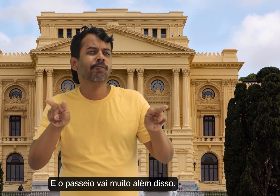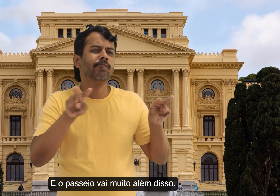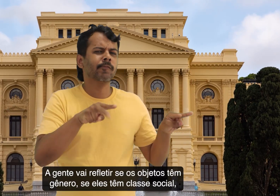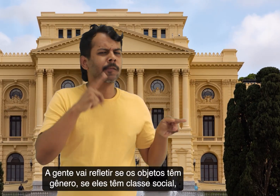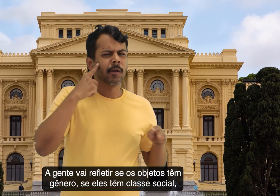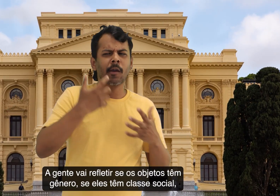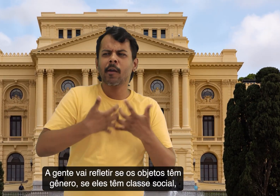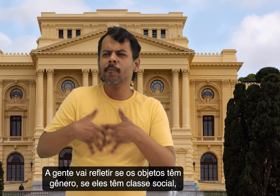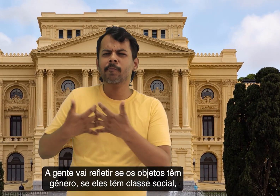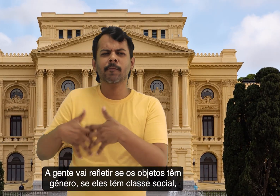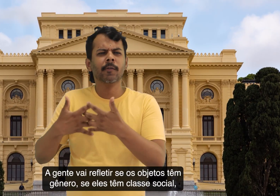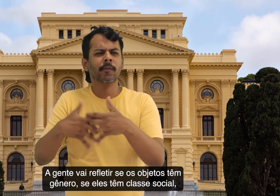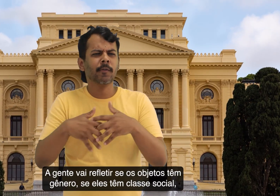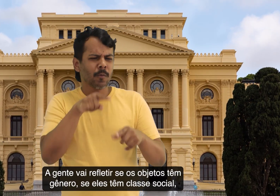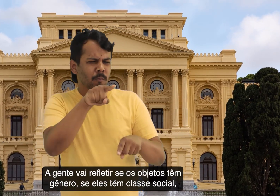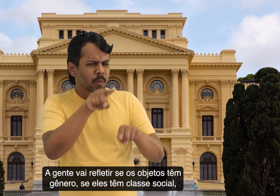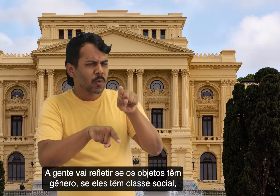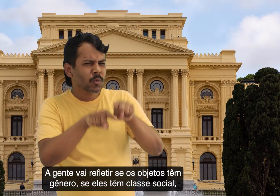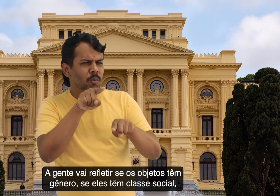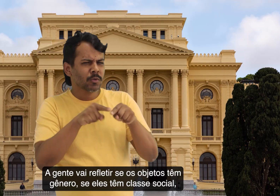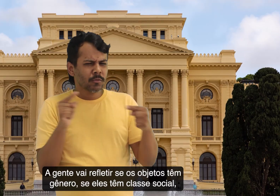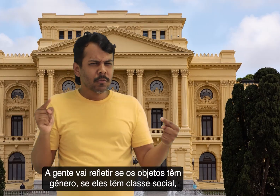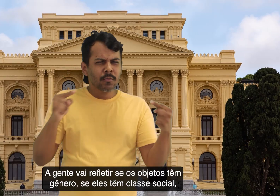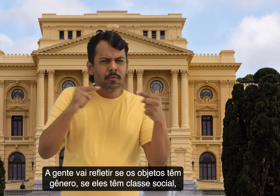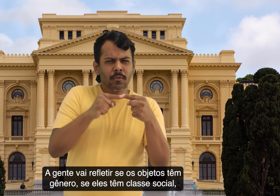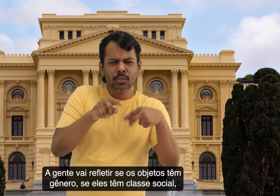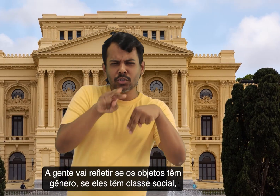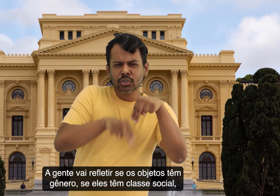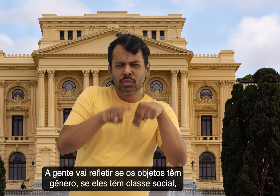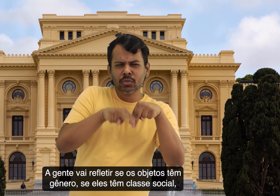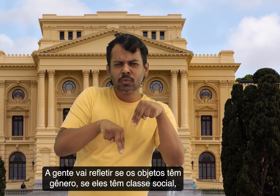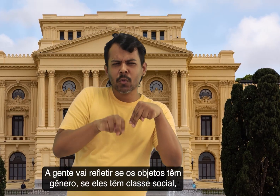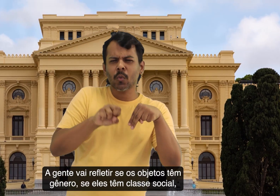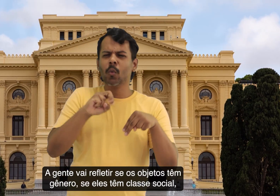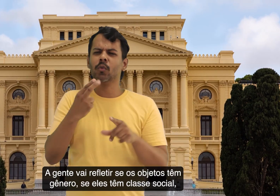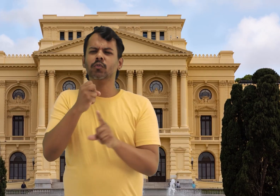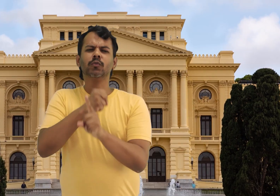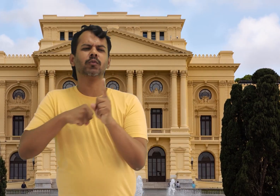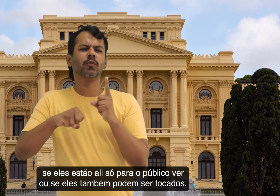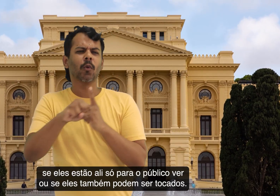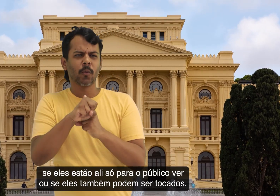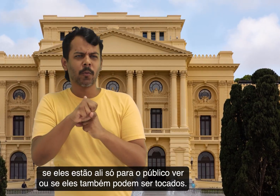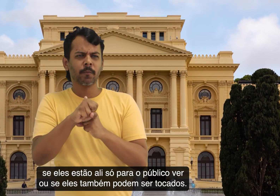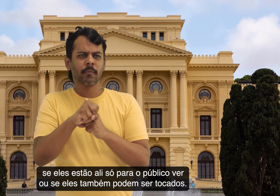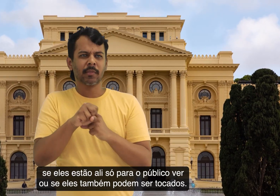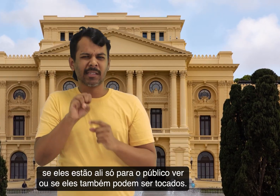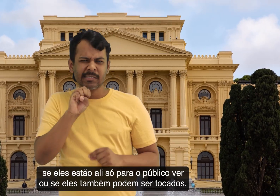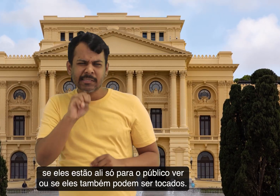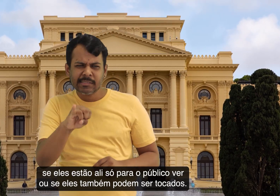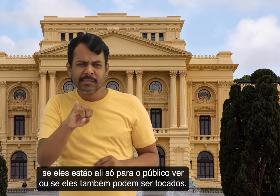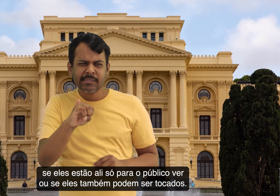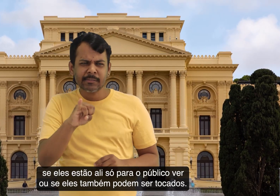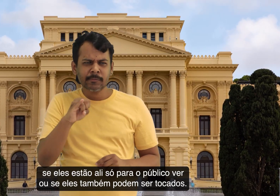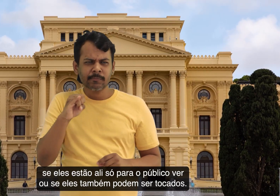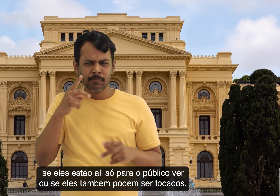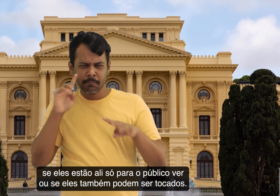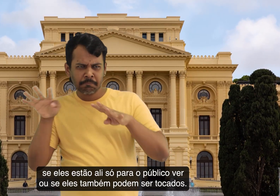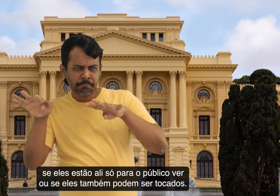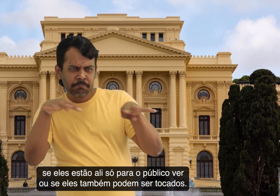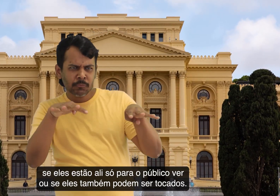disso. A gente vai refletir se os objetos têm gênero, se eles têm classe social, se eles estão ali só para o público ver ou se